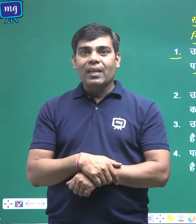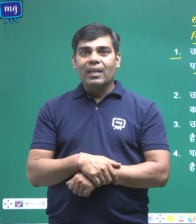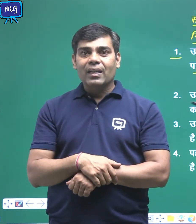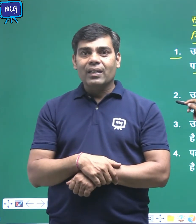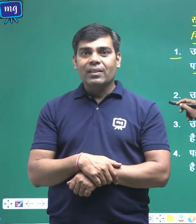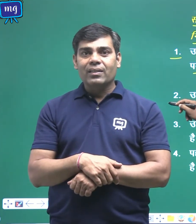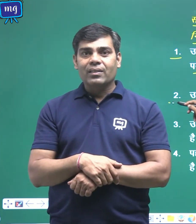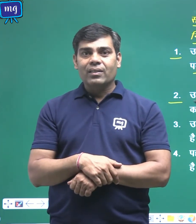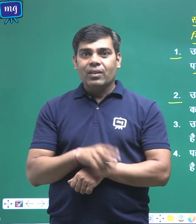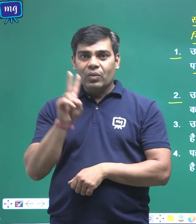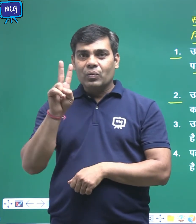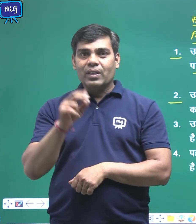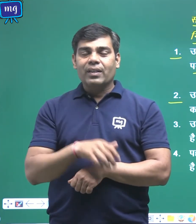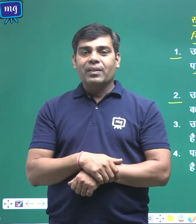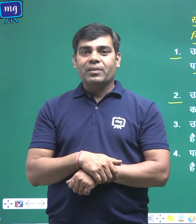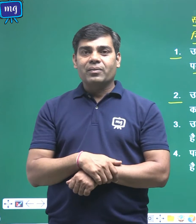दूसरा है,